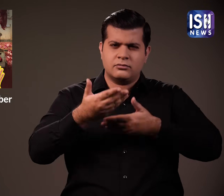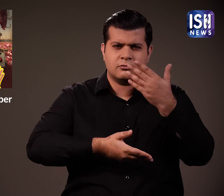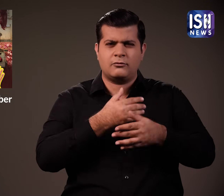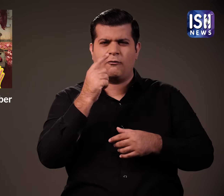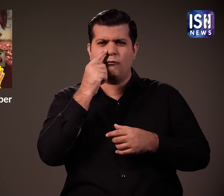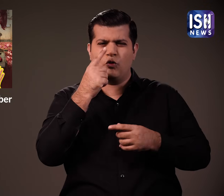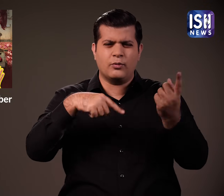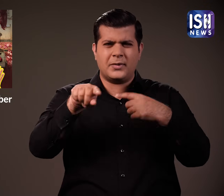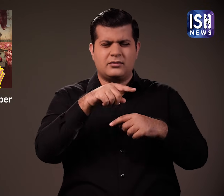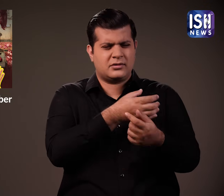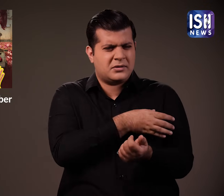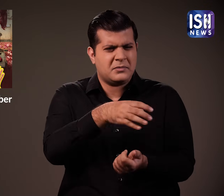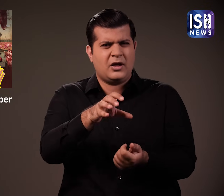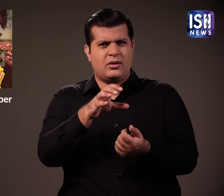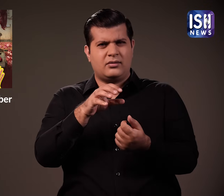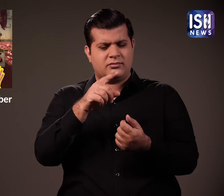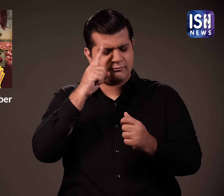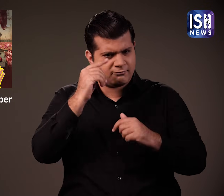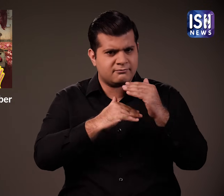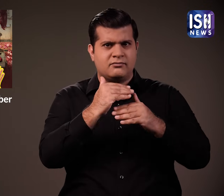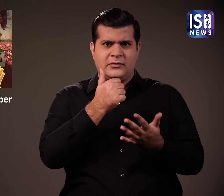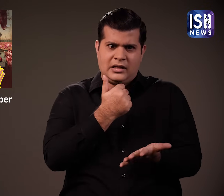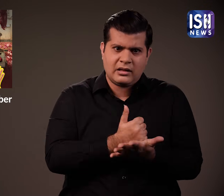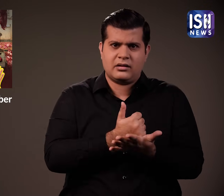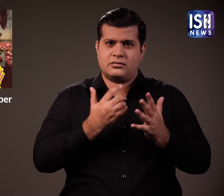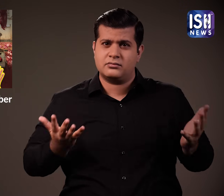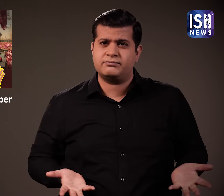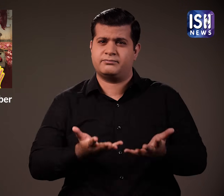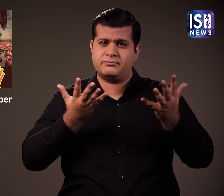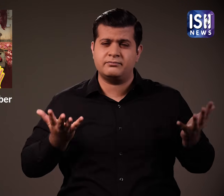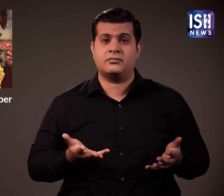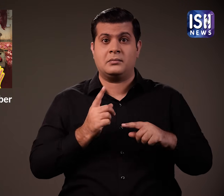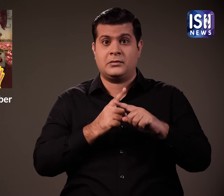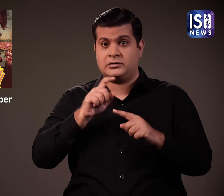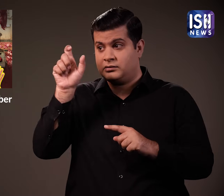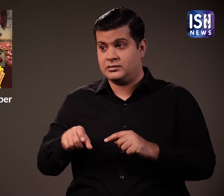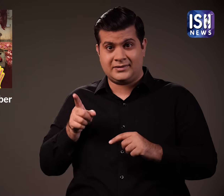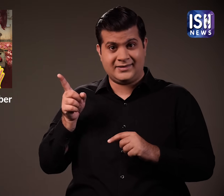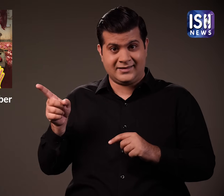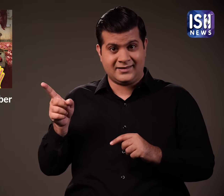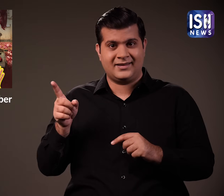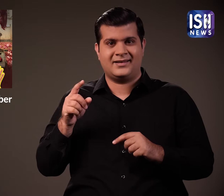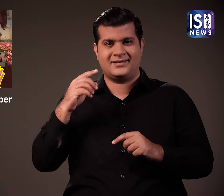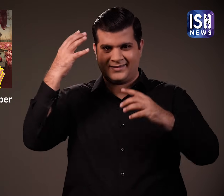उन्होंने वास्तों में महिलाओं को शिक्षित करने और सशक्त बनाने के लिए बहुत काम किया उन्होंने शाकाहरी जीवन की